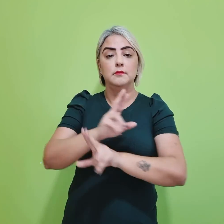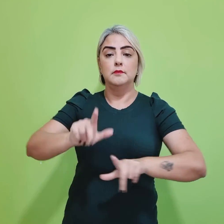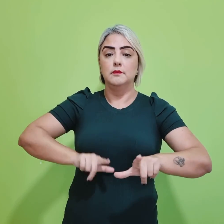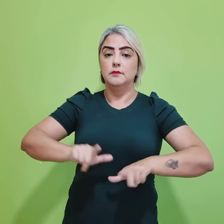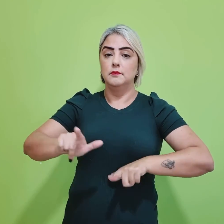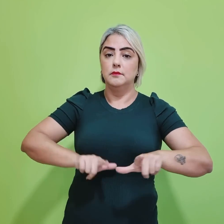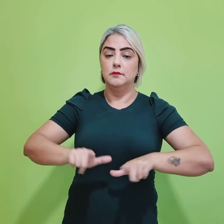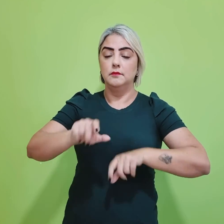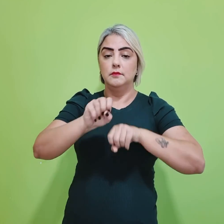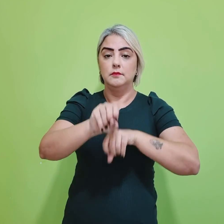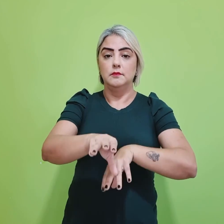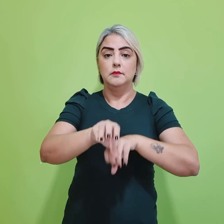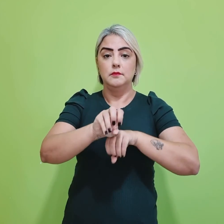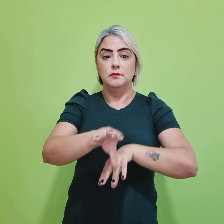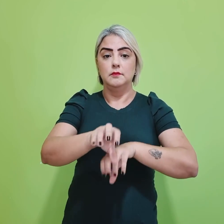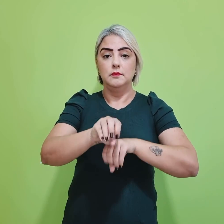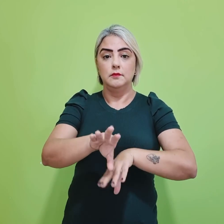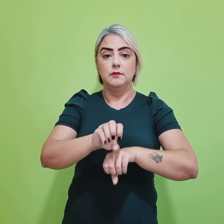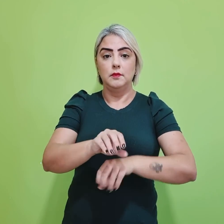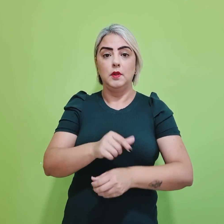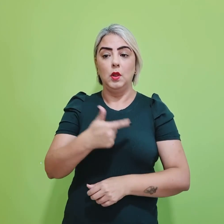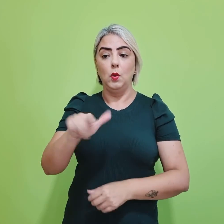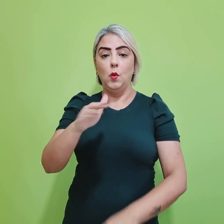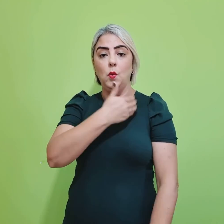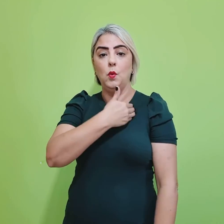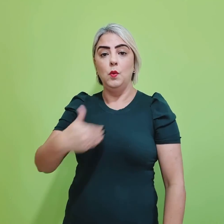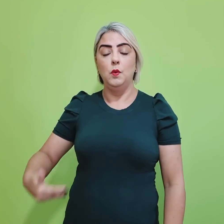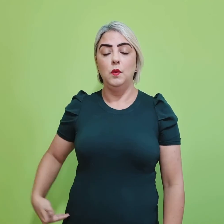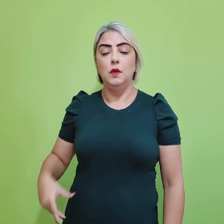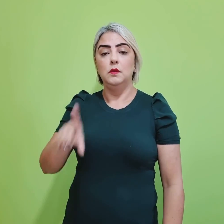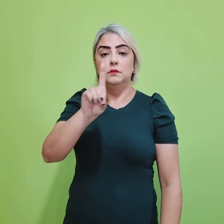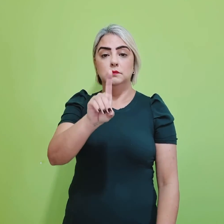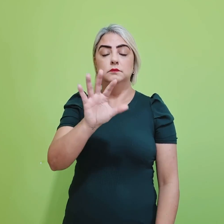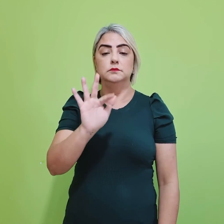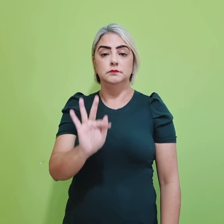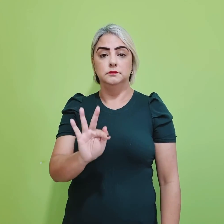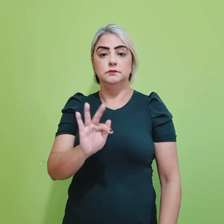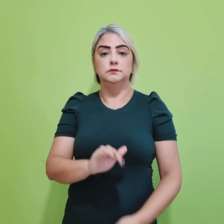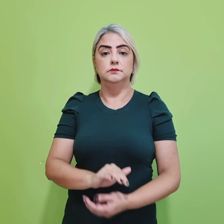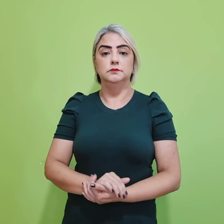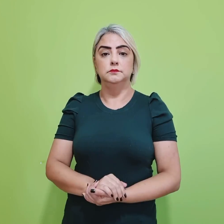trabalhador da educação com o governo do Distrito Federal.